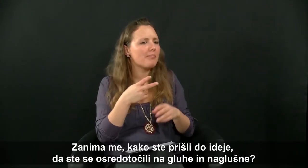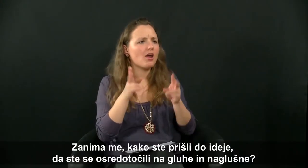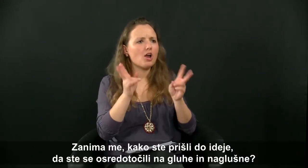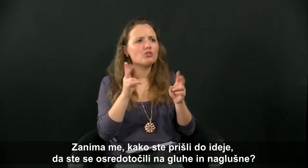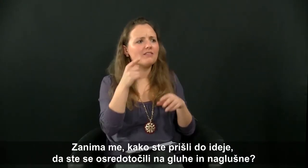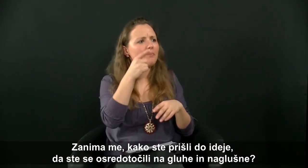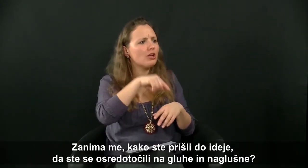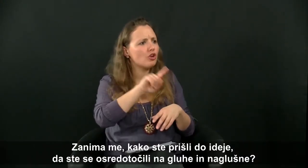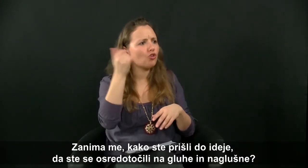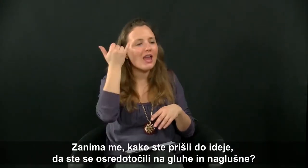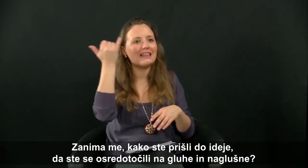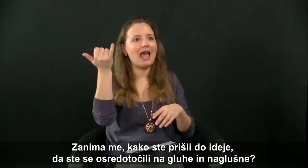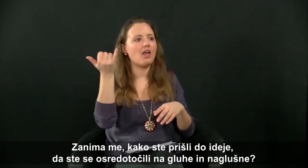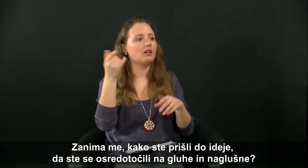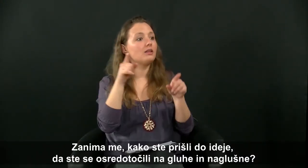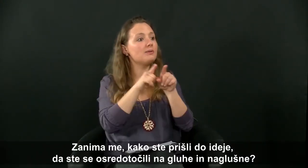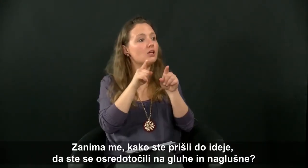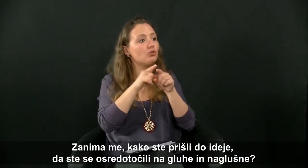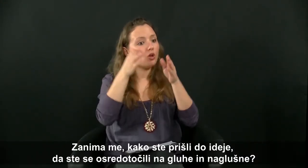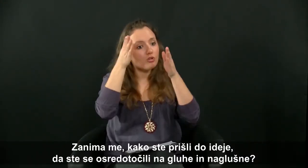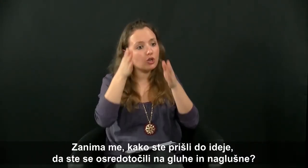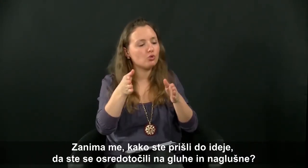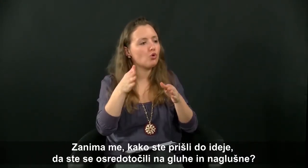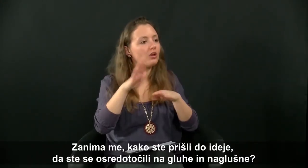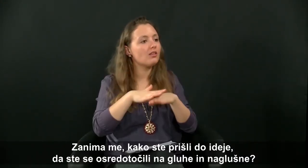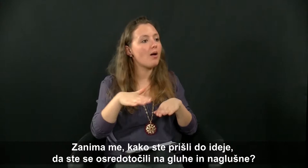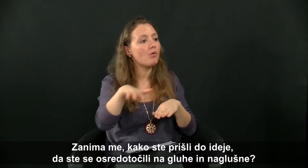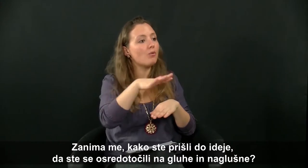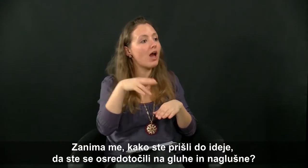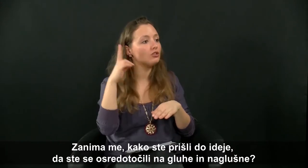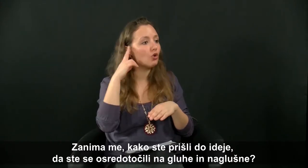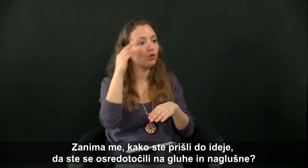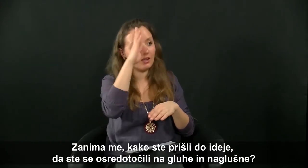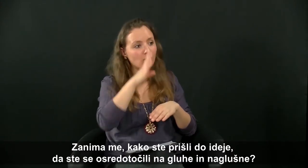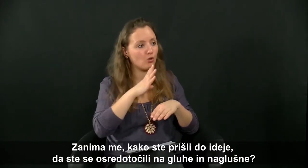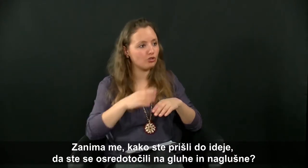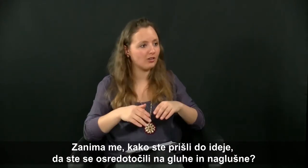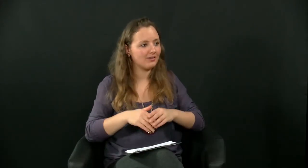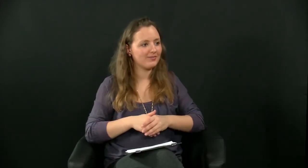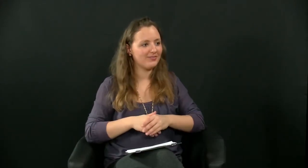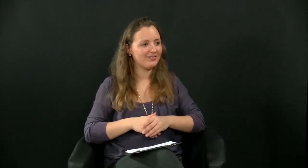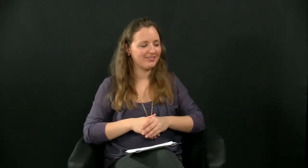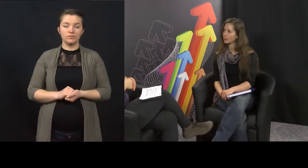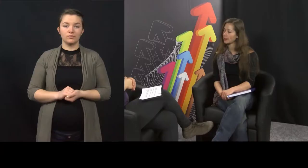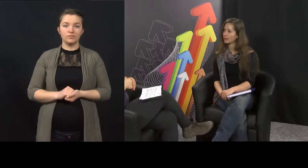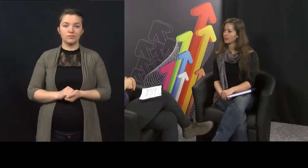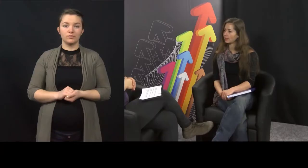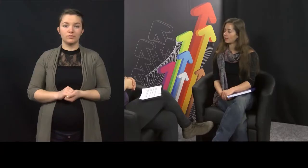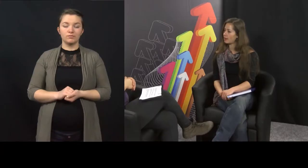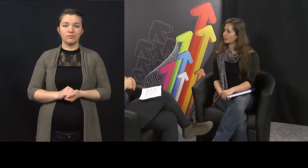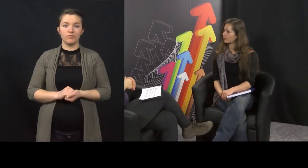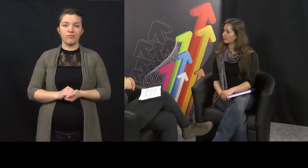Zanima me, kako ste vi prišli do ideje, da bi ste tudi osredotočili na populacijo gluhih in naglušnih?